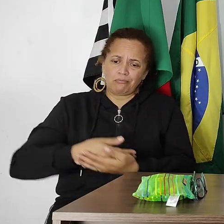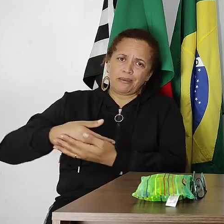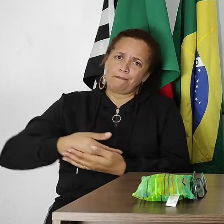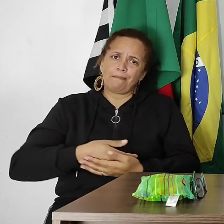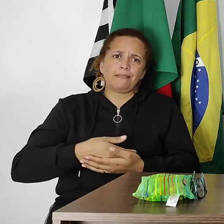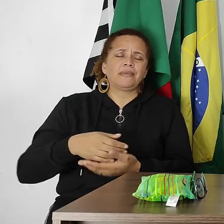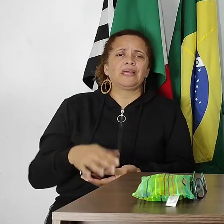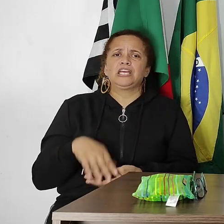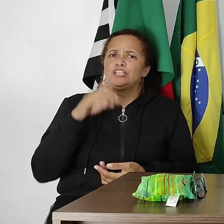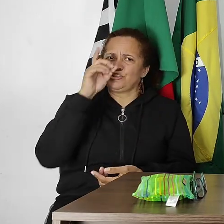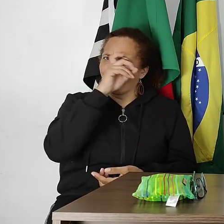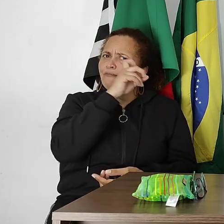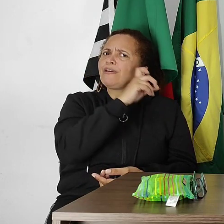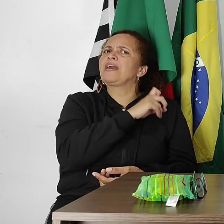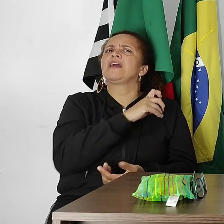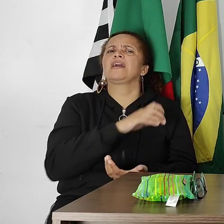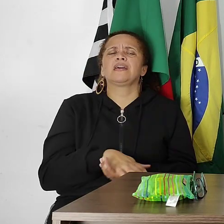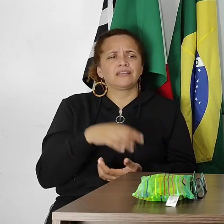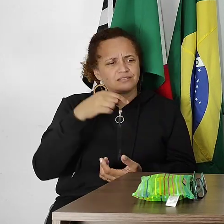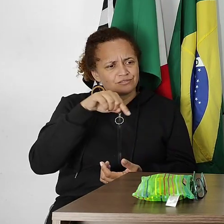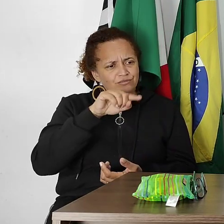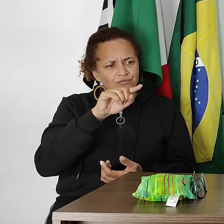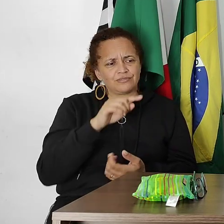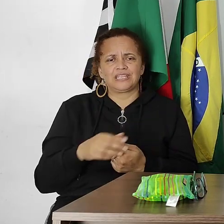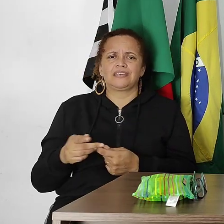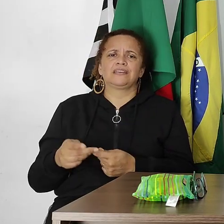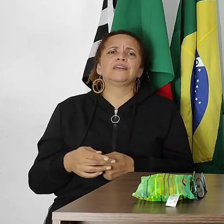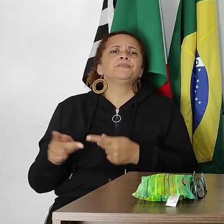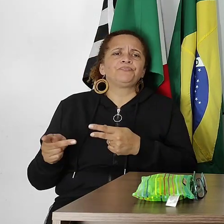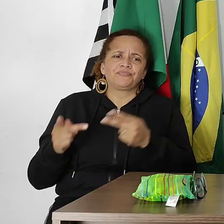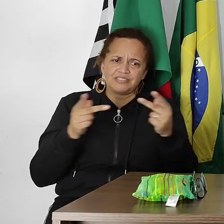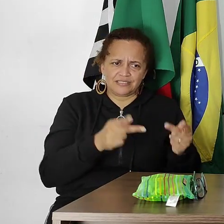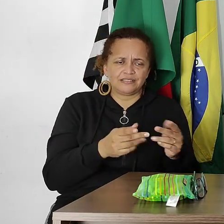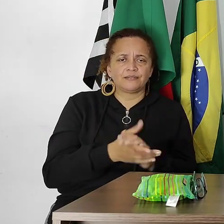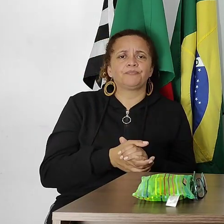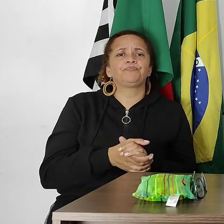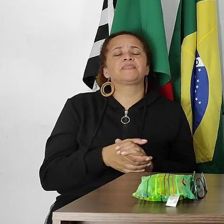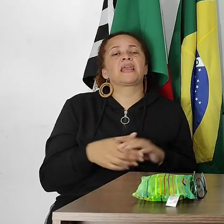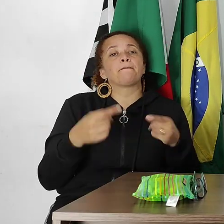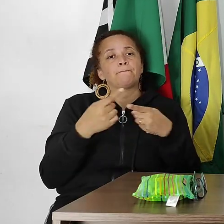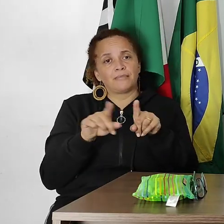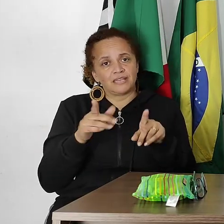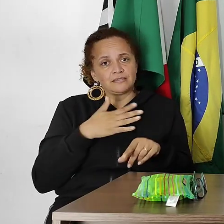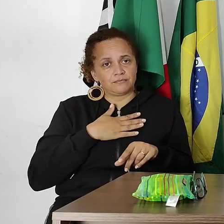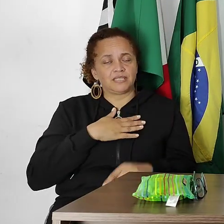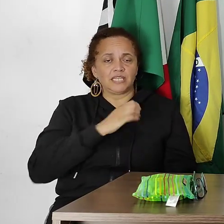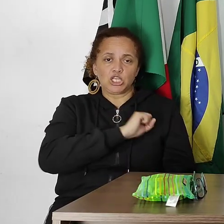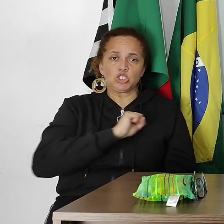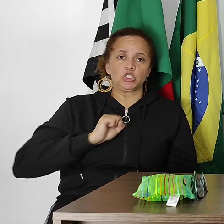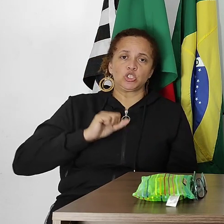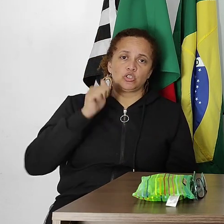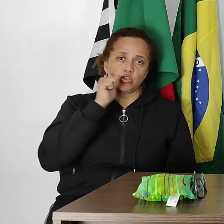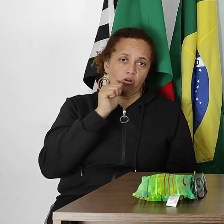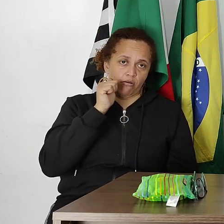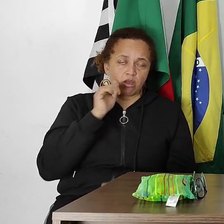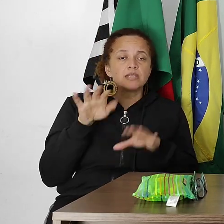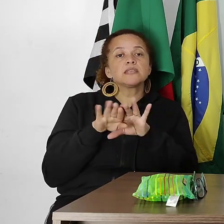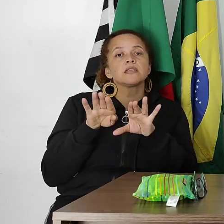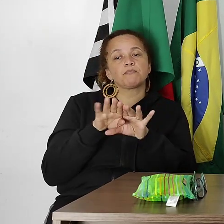pesado, levar jumbo. Muitas vezes minha sogra e minhas cunhadas iam comigo,